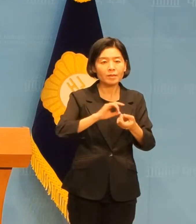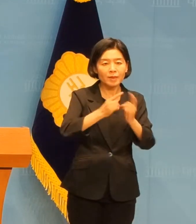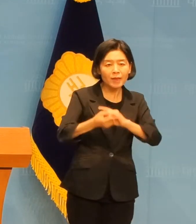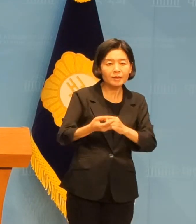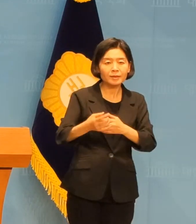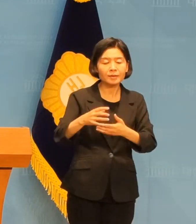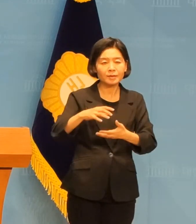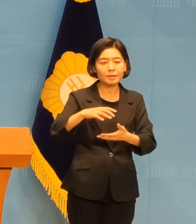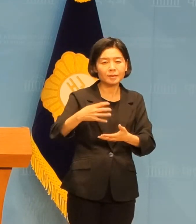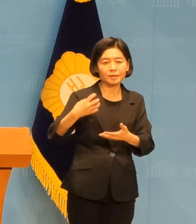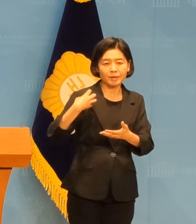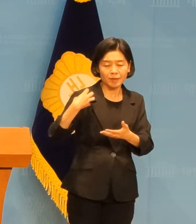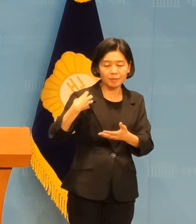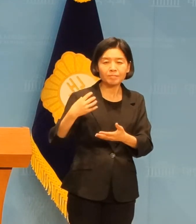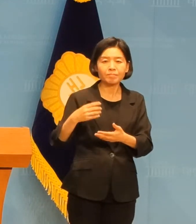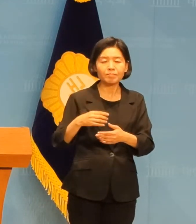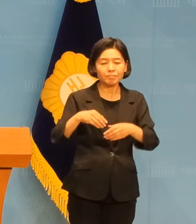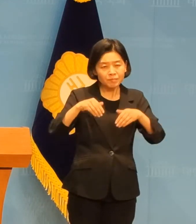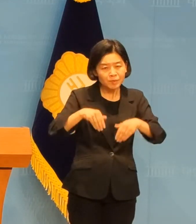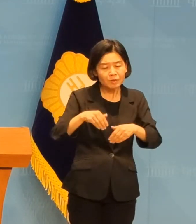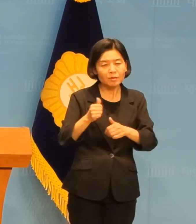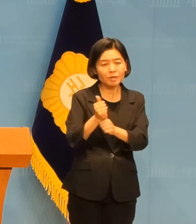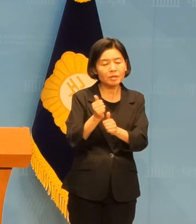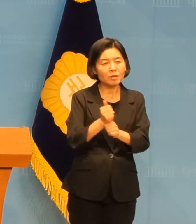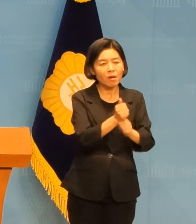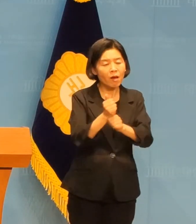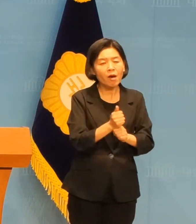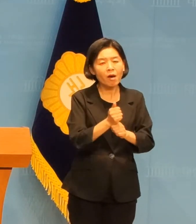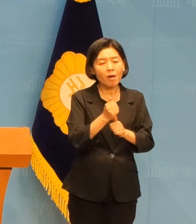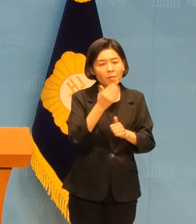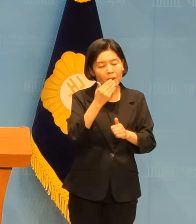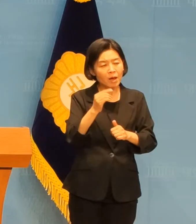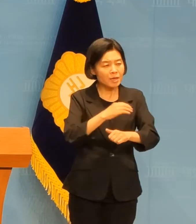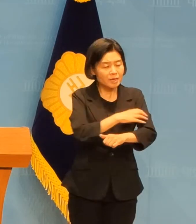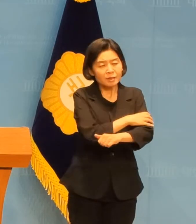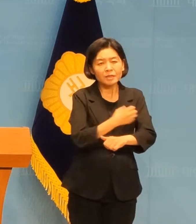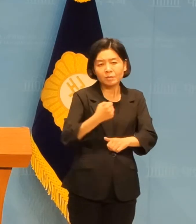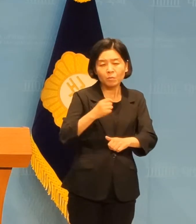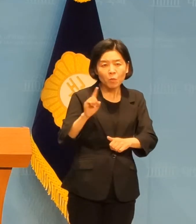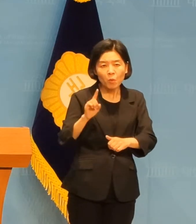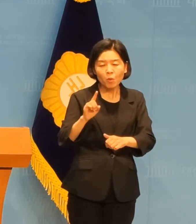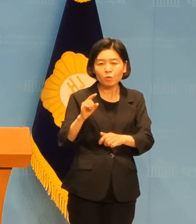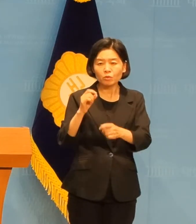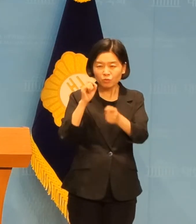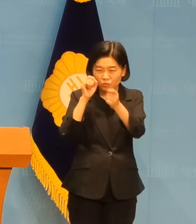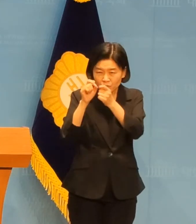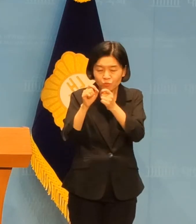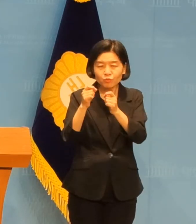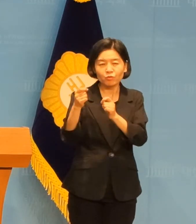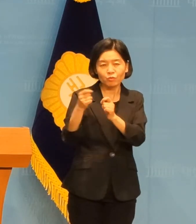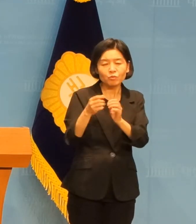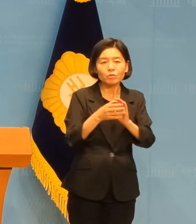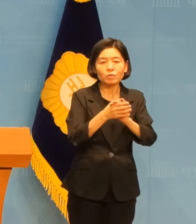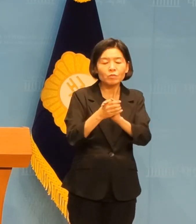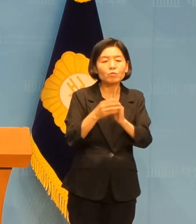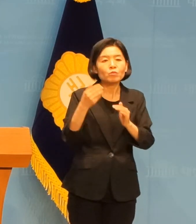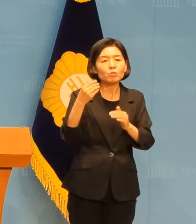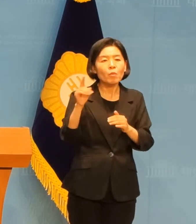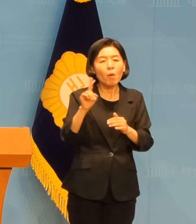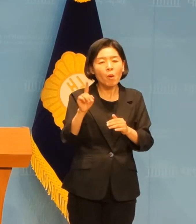실세가 되었는지, 둘의 관계가 얼마나 가까운 사이인지 온 국민의 관심사입니다.